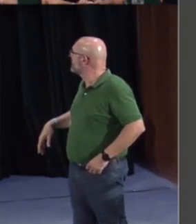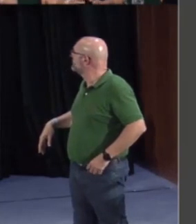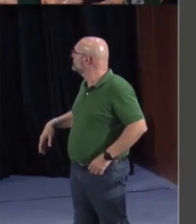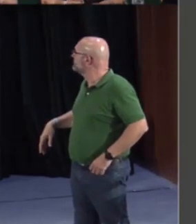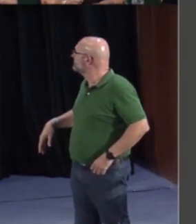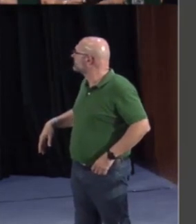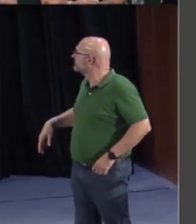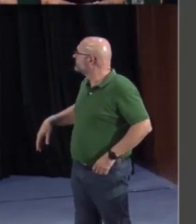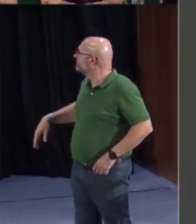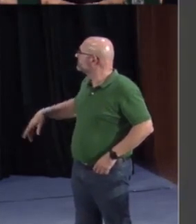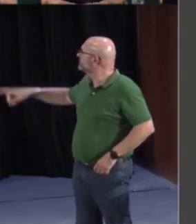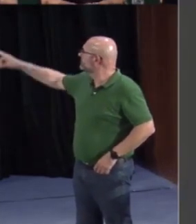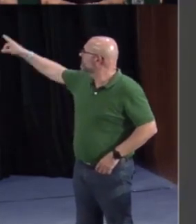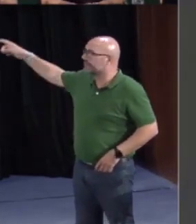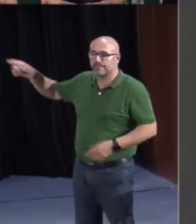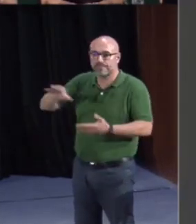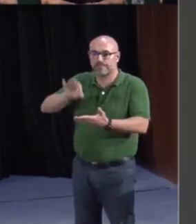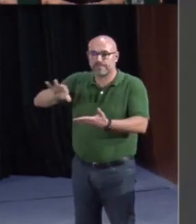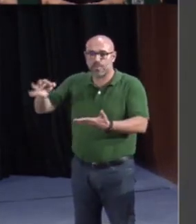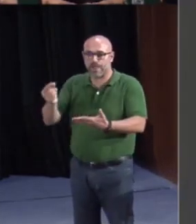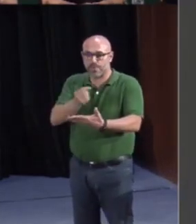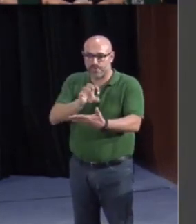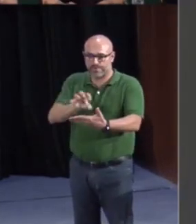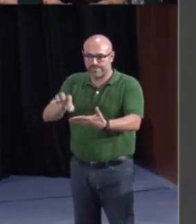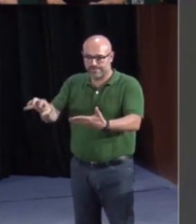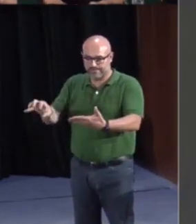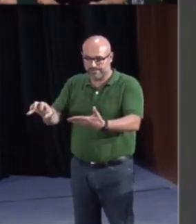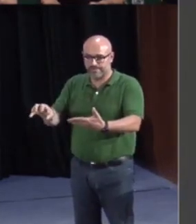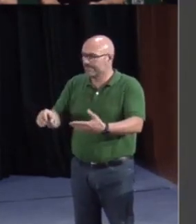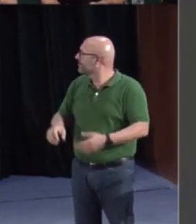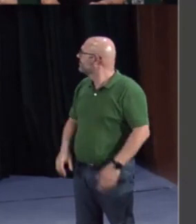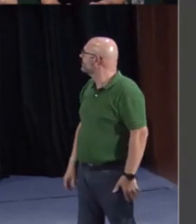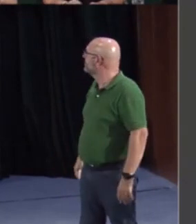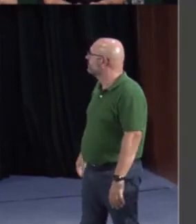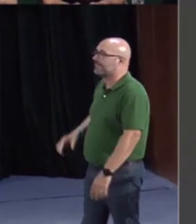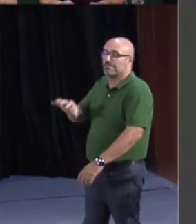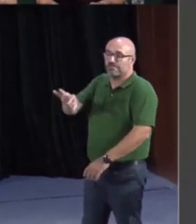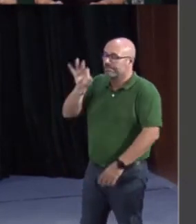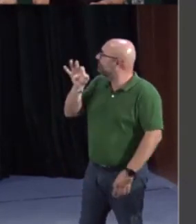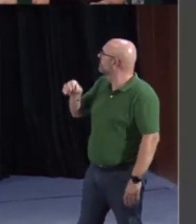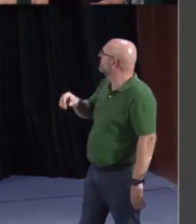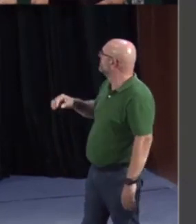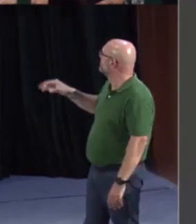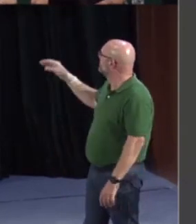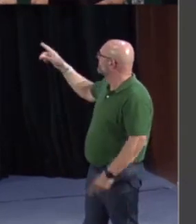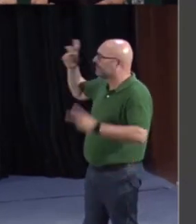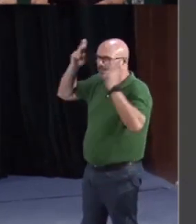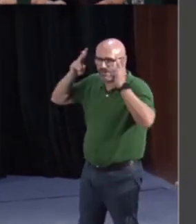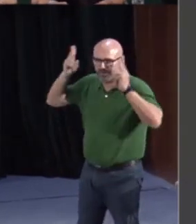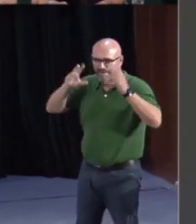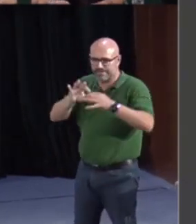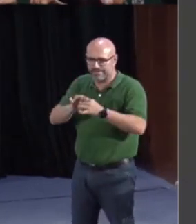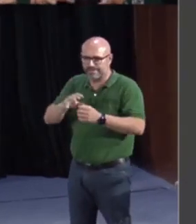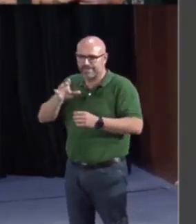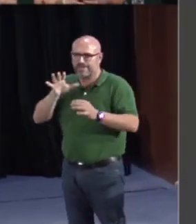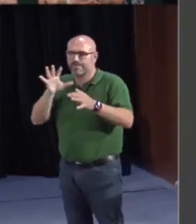sería esta serie de dibujos que aparecen aquí y el alumno simplemente tendría que marcar, rodear la opción A, B o C. Son dibujos que